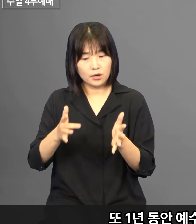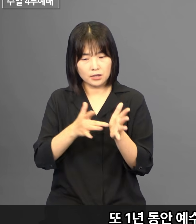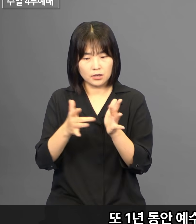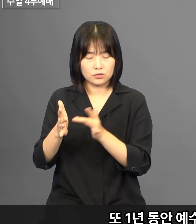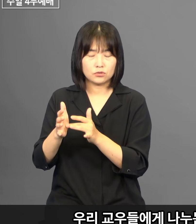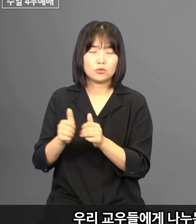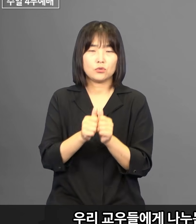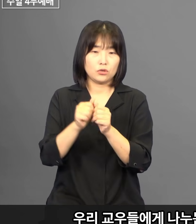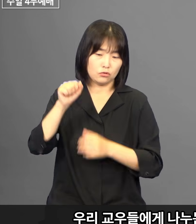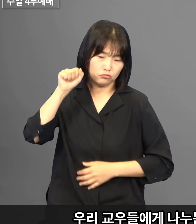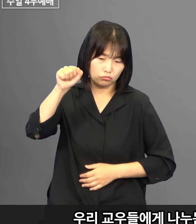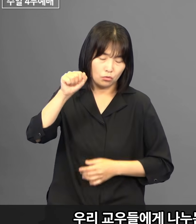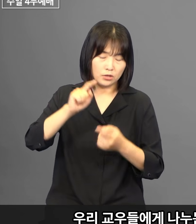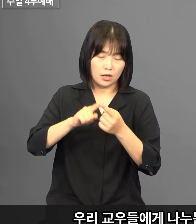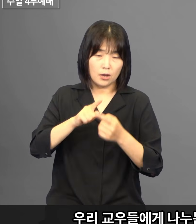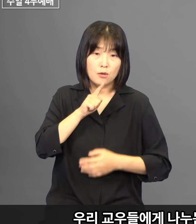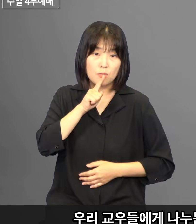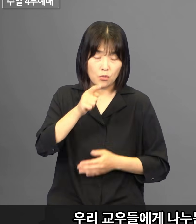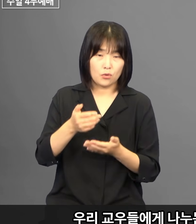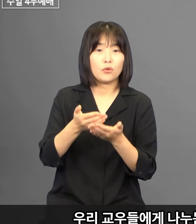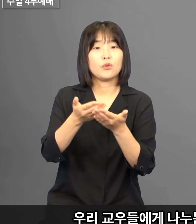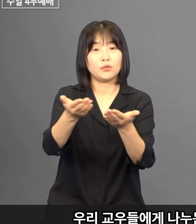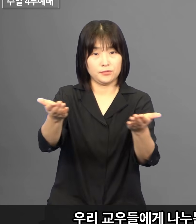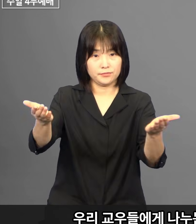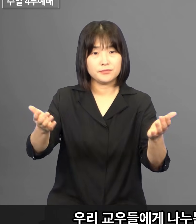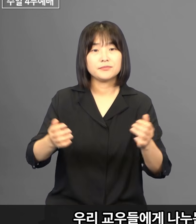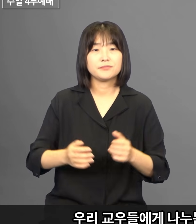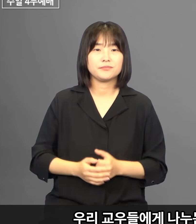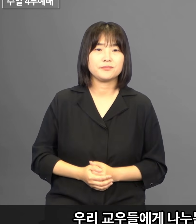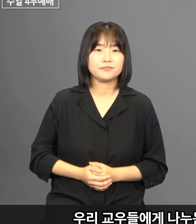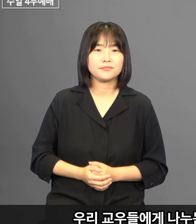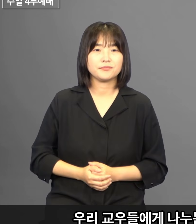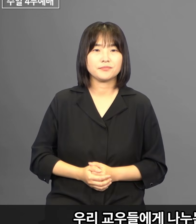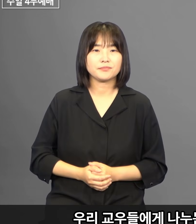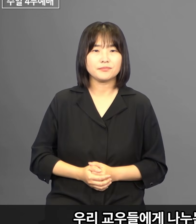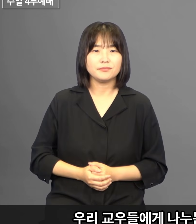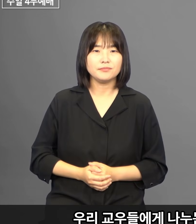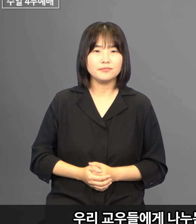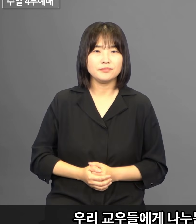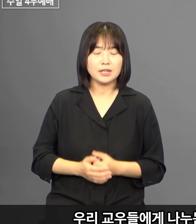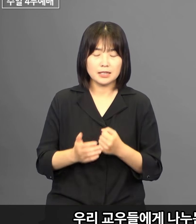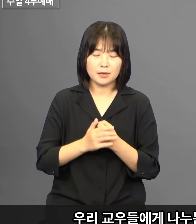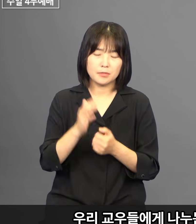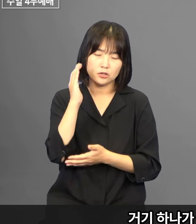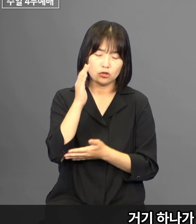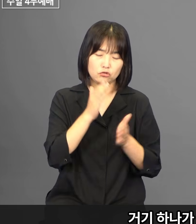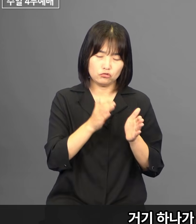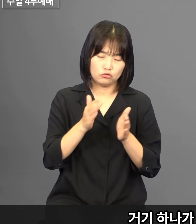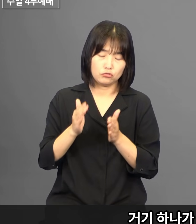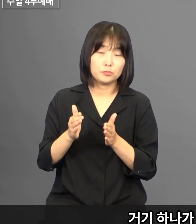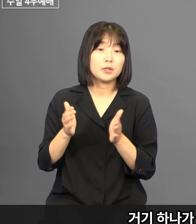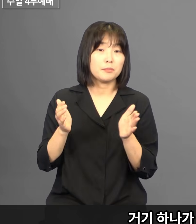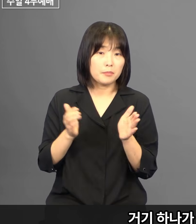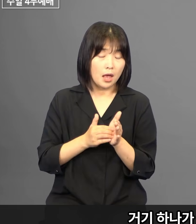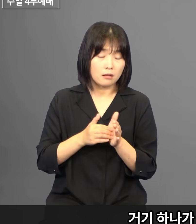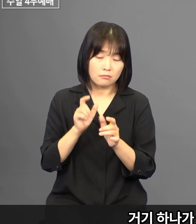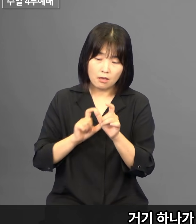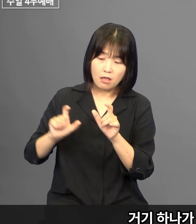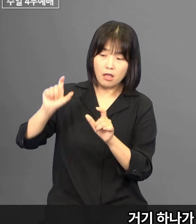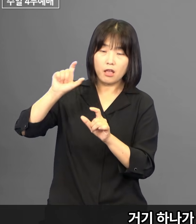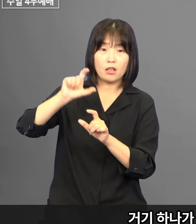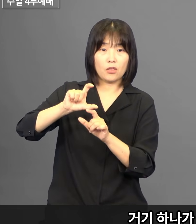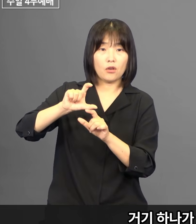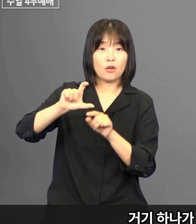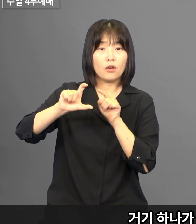운동했던 보고도 우리 교우들에게 나누는 것 때문에 말씀을 준비했지만 거기에 하나가